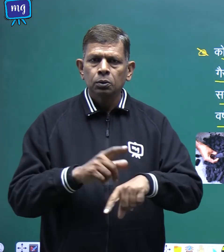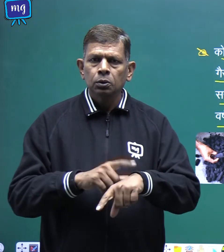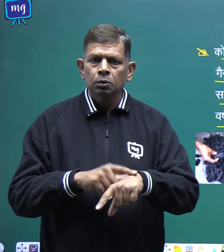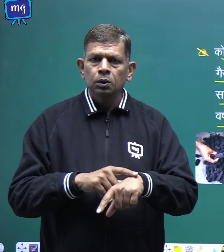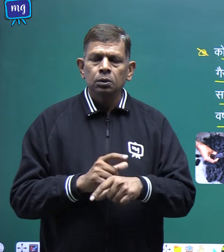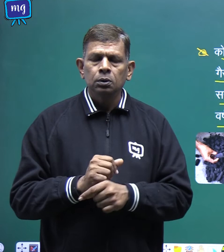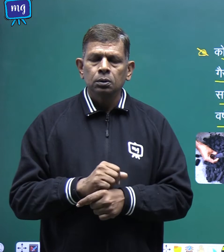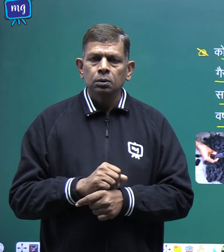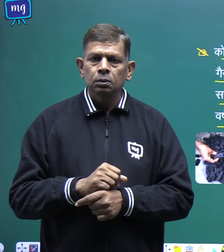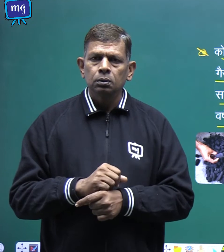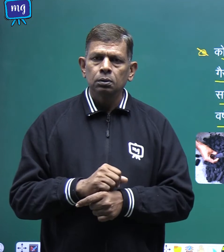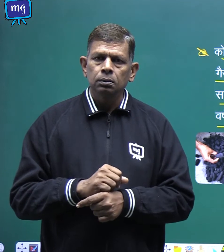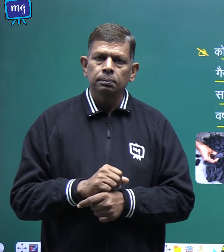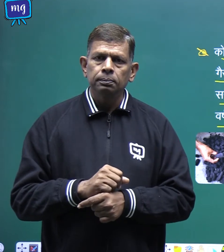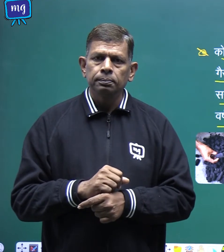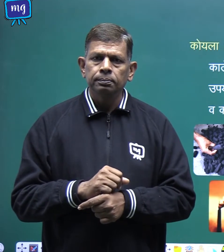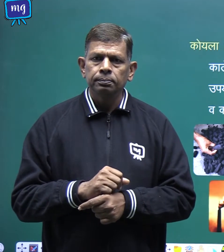है।